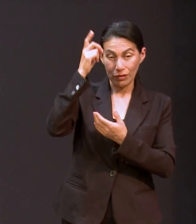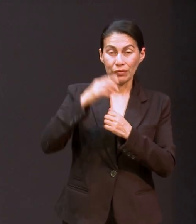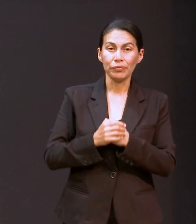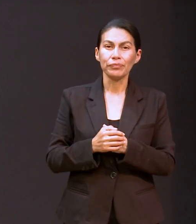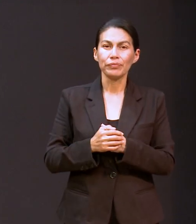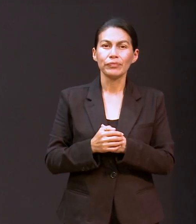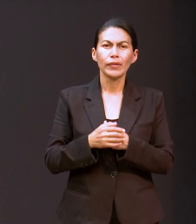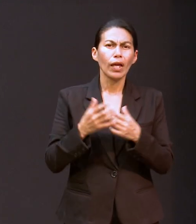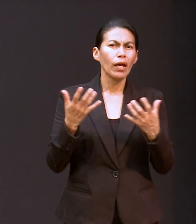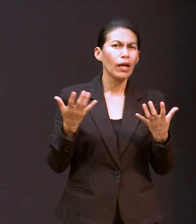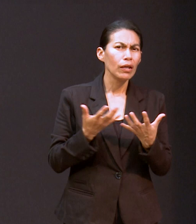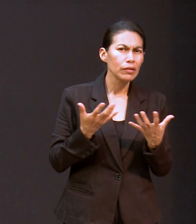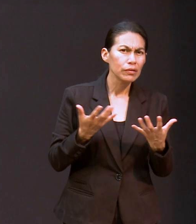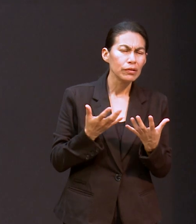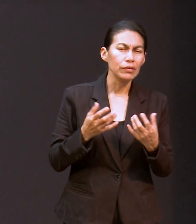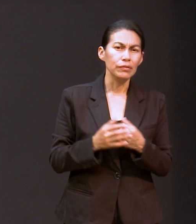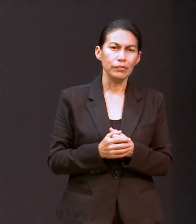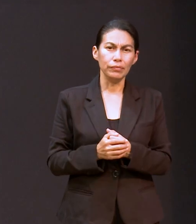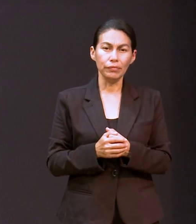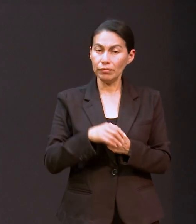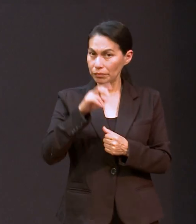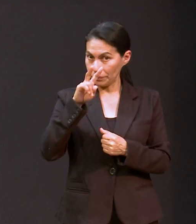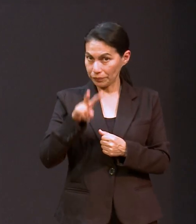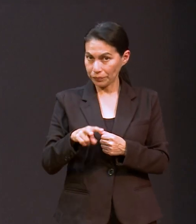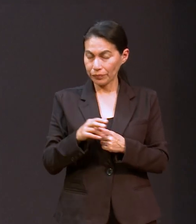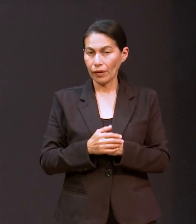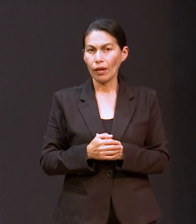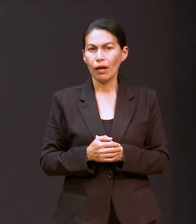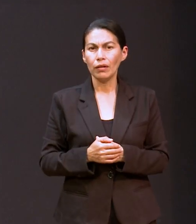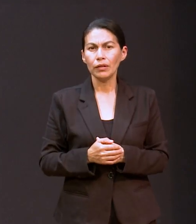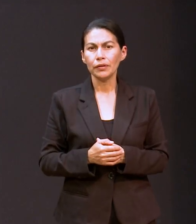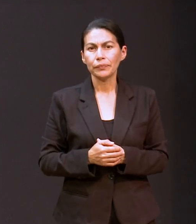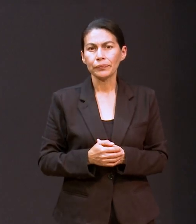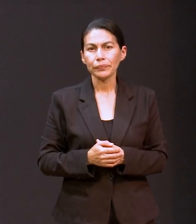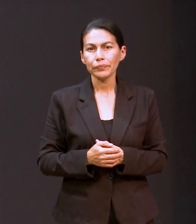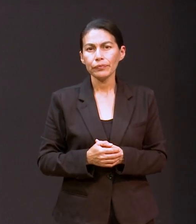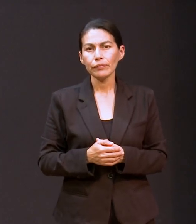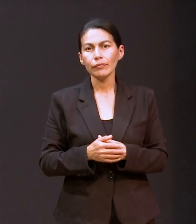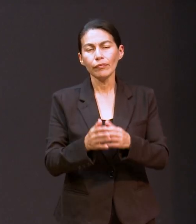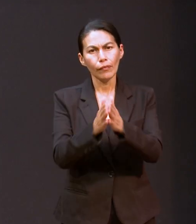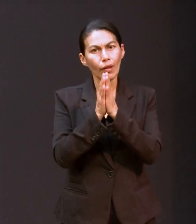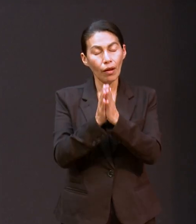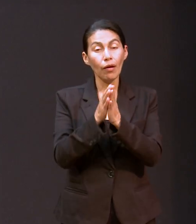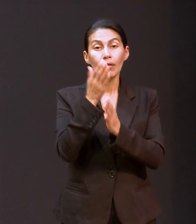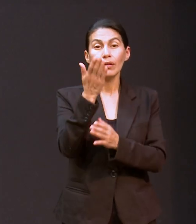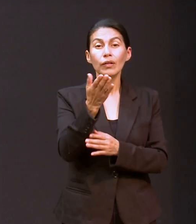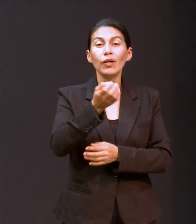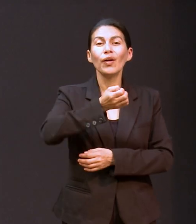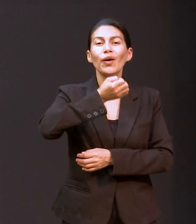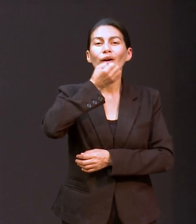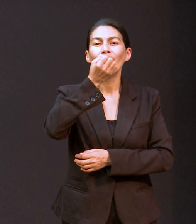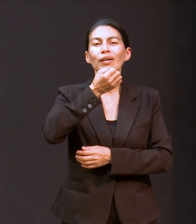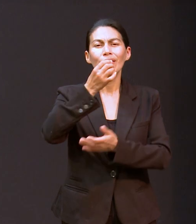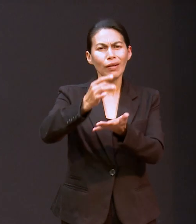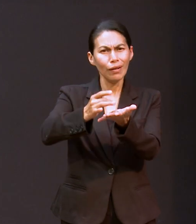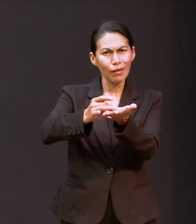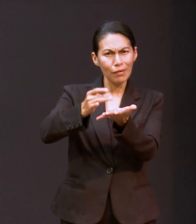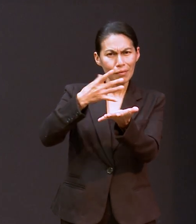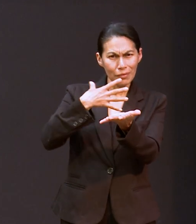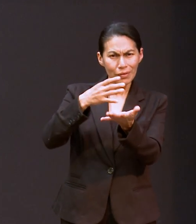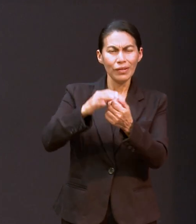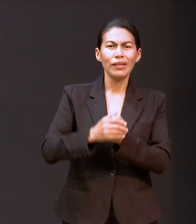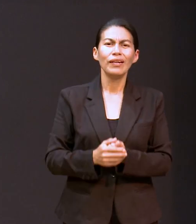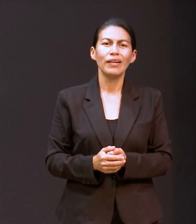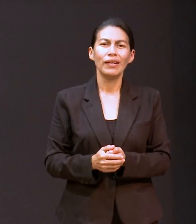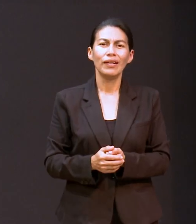se titula en hechos y en verdad vayamos enviando Terminando de enviar los pedidos de oración a